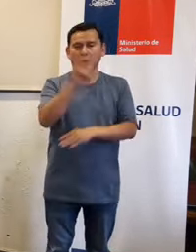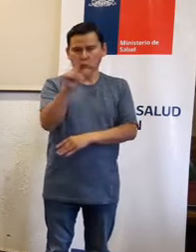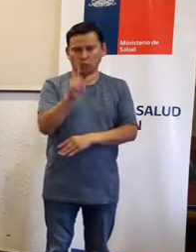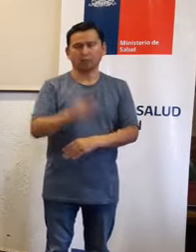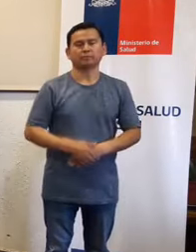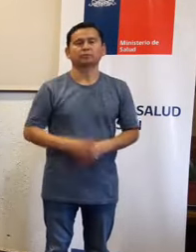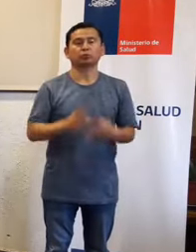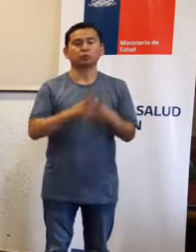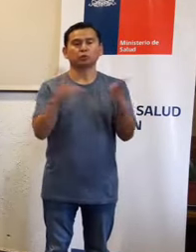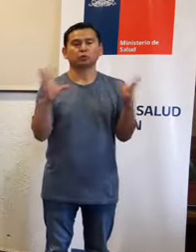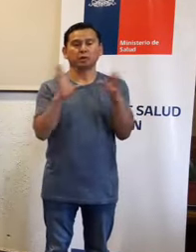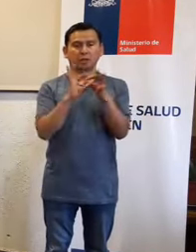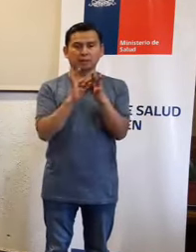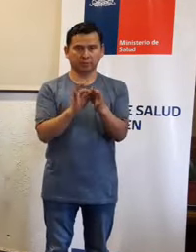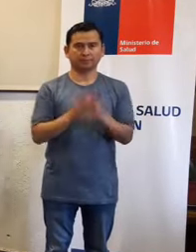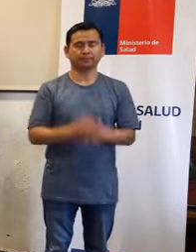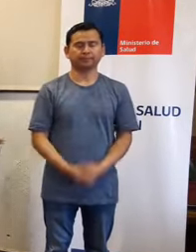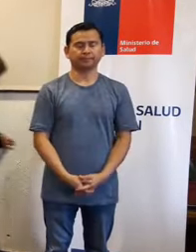Muchas gracias, intendente.